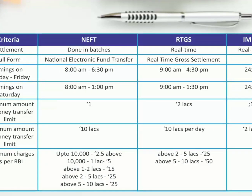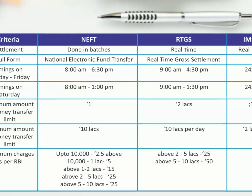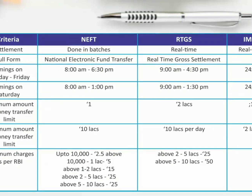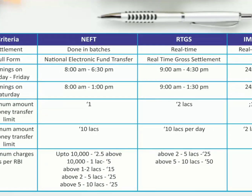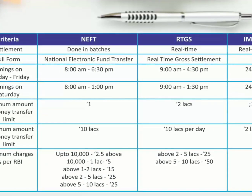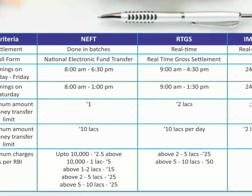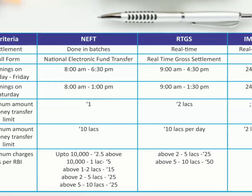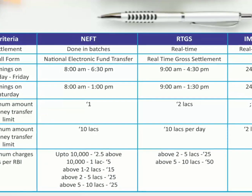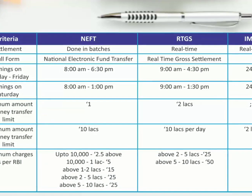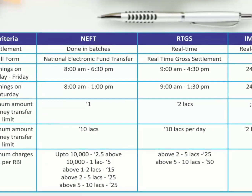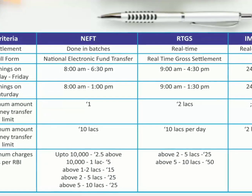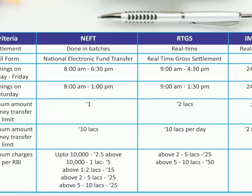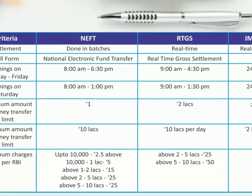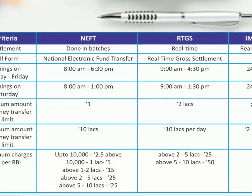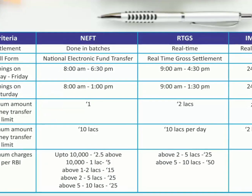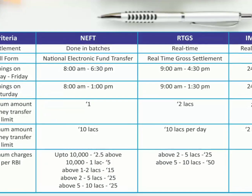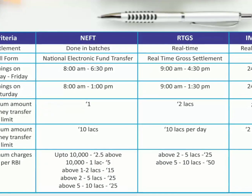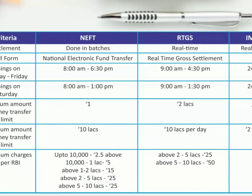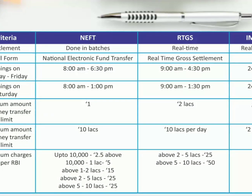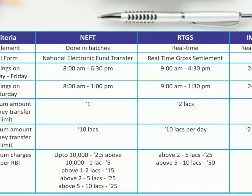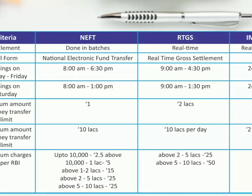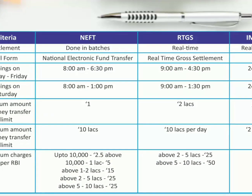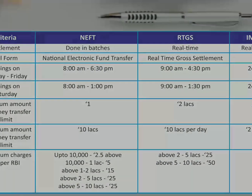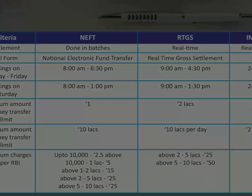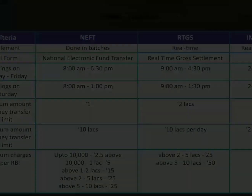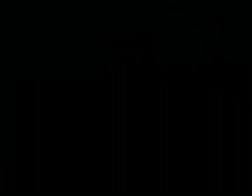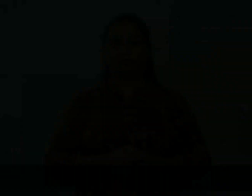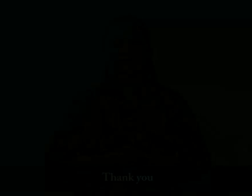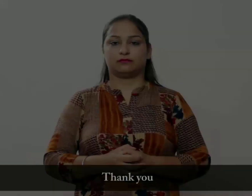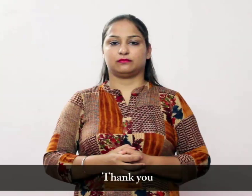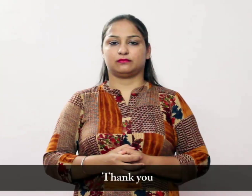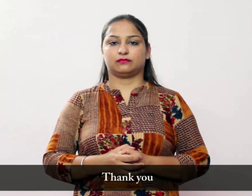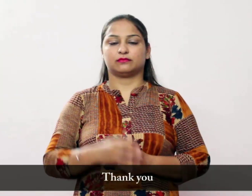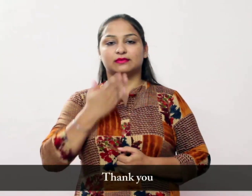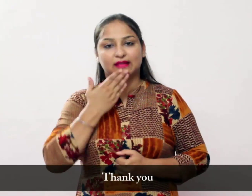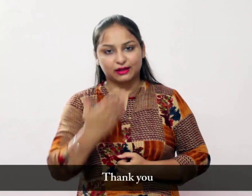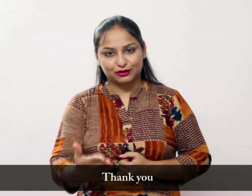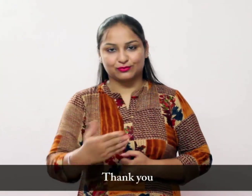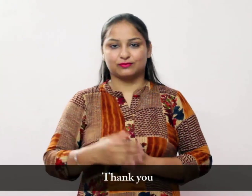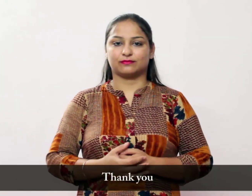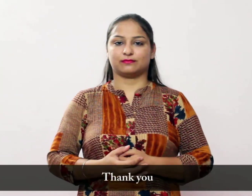धन्यवाद।